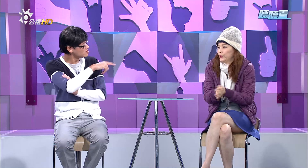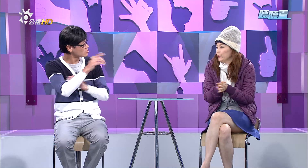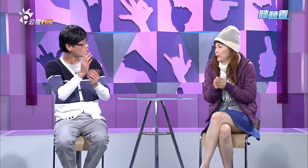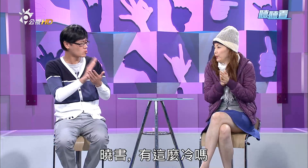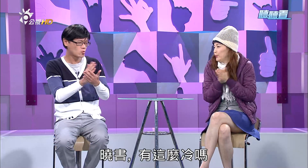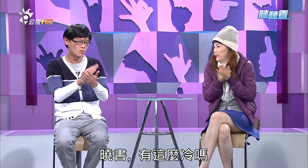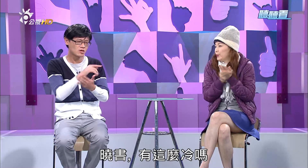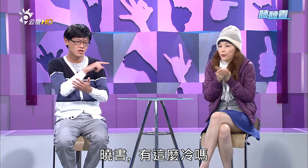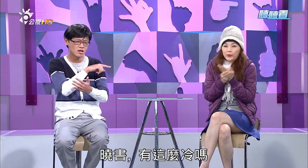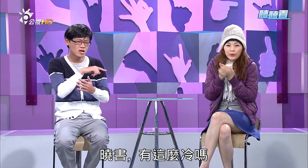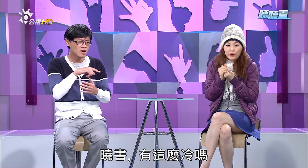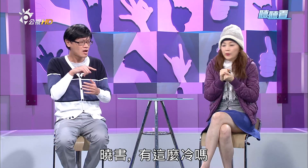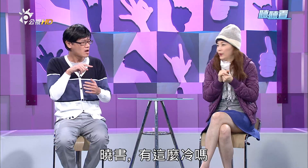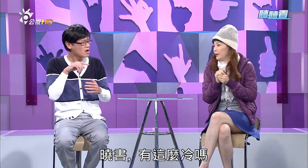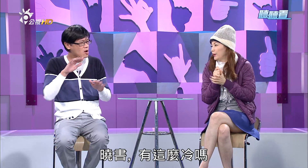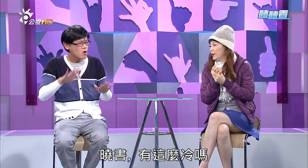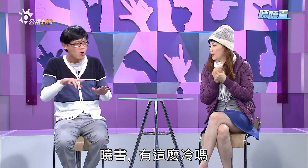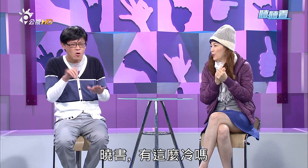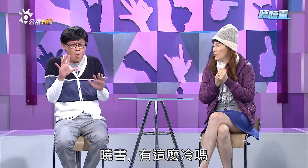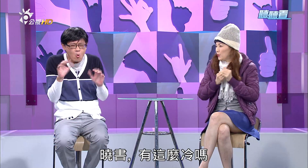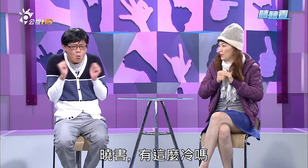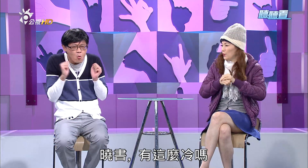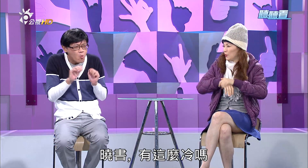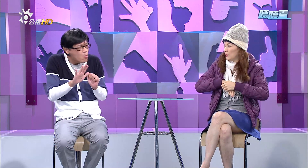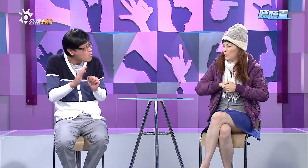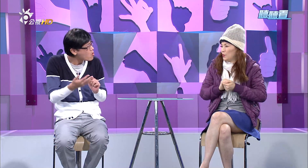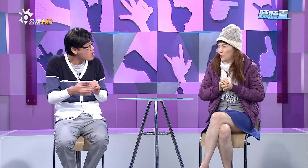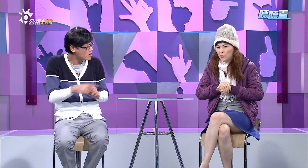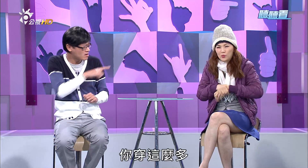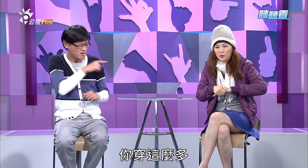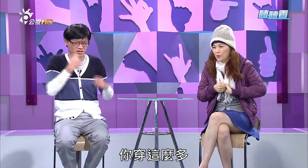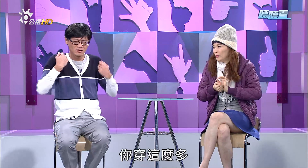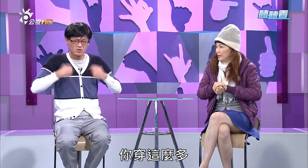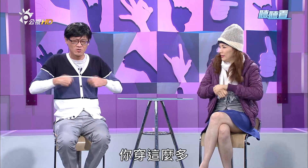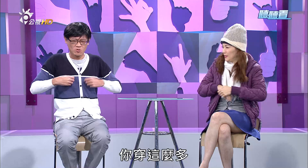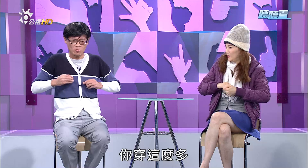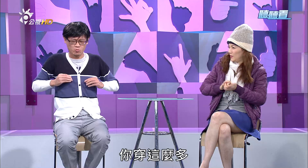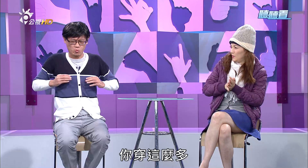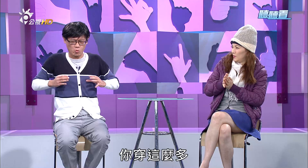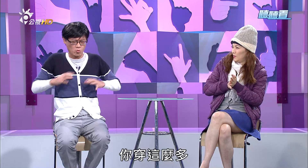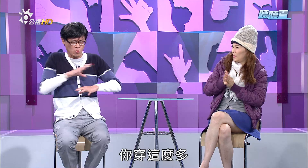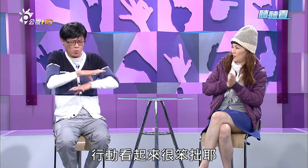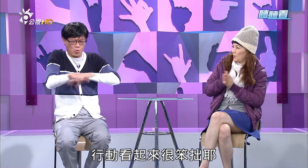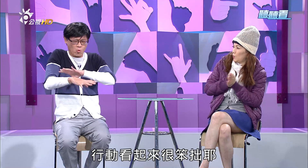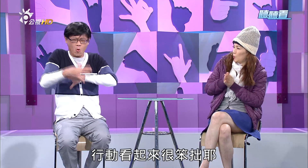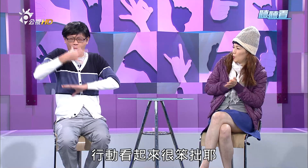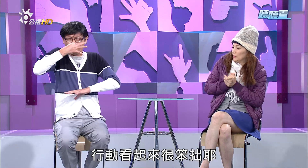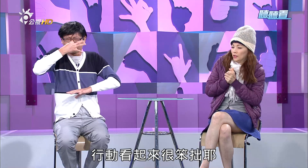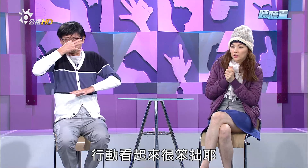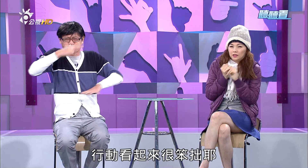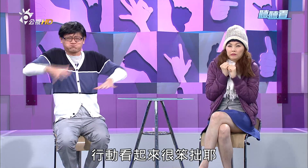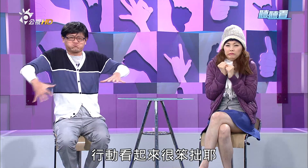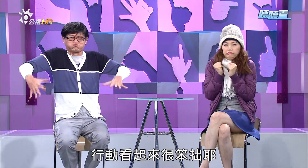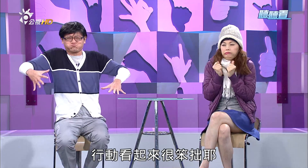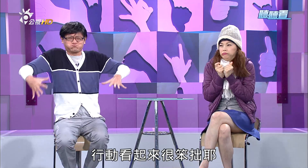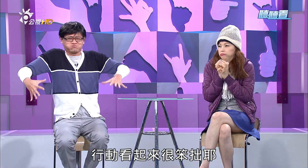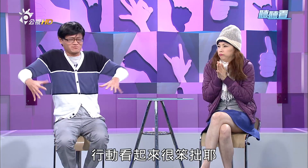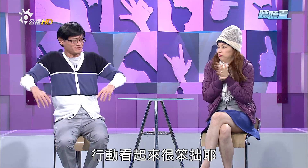对。 哎，小叔啊，有这么冷吗？你穿这么多，行动看起来很笨拙